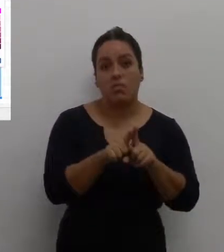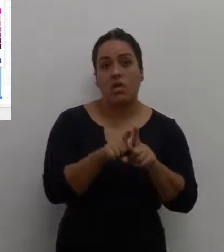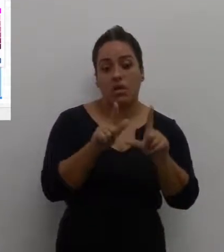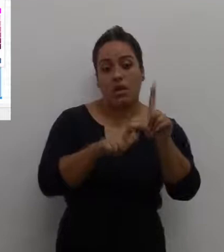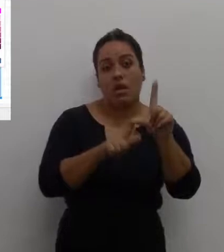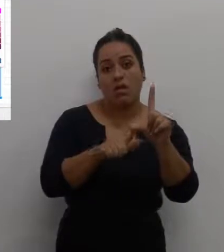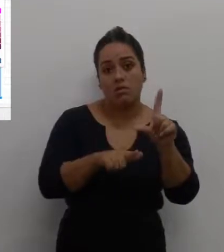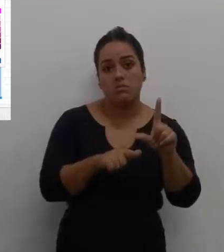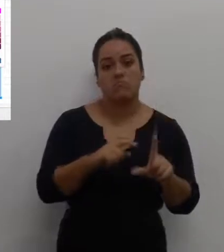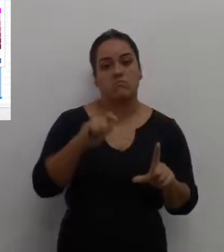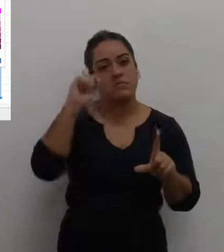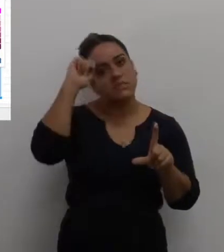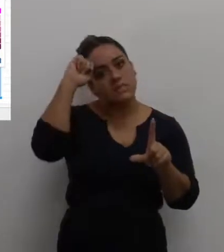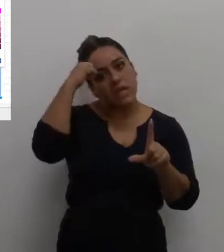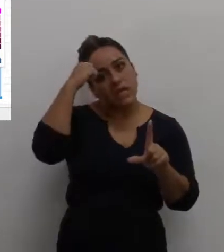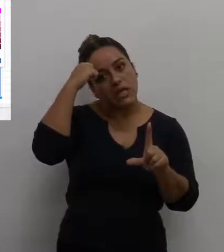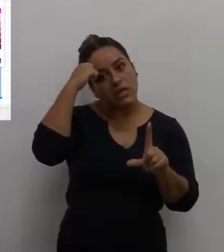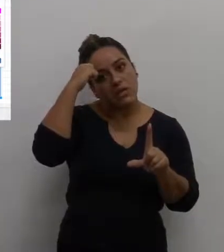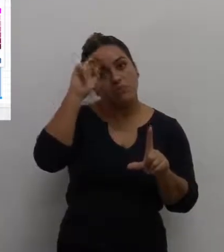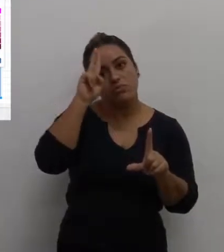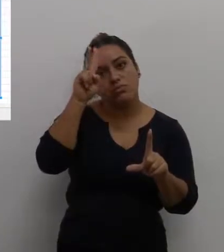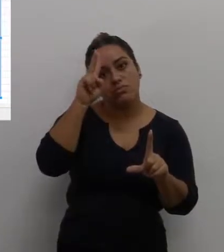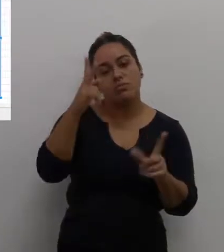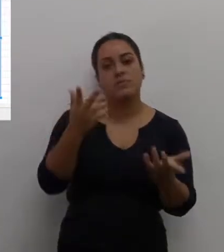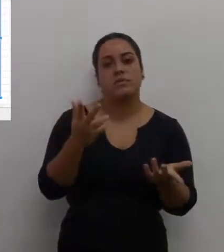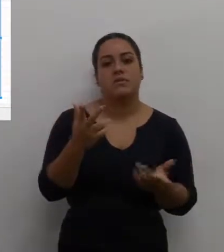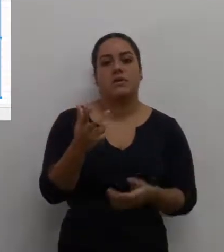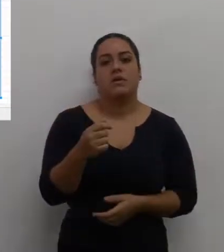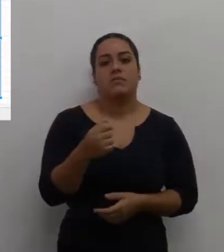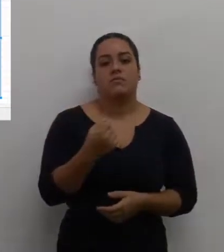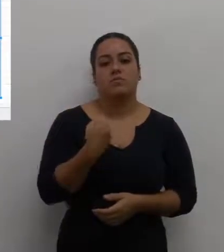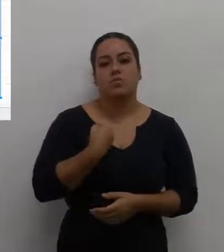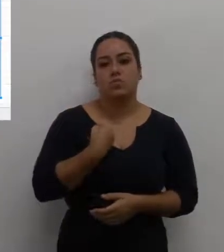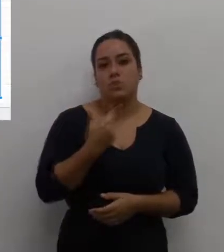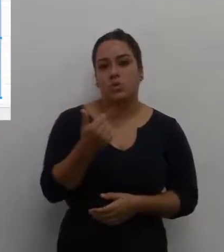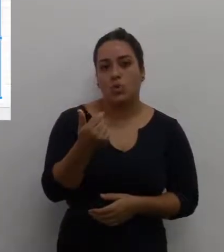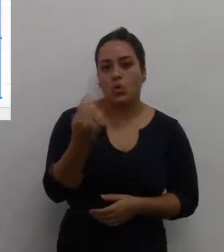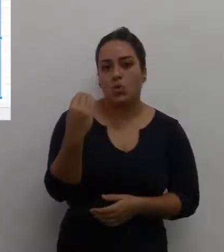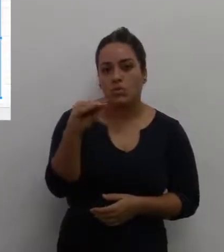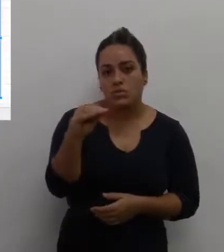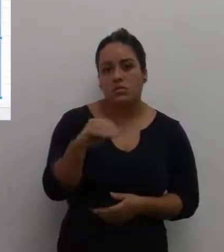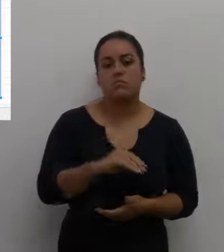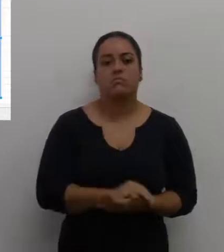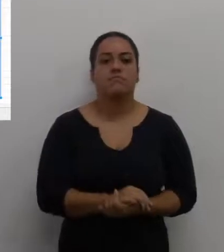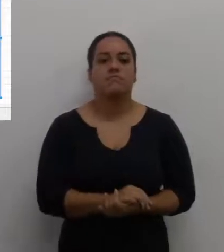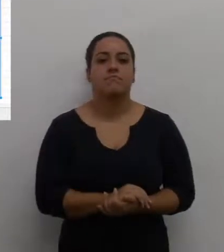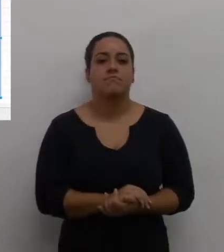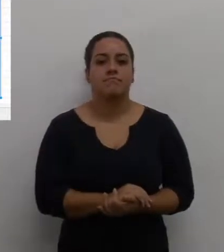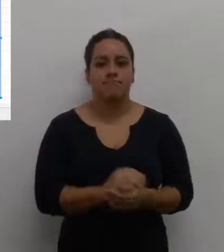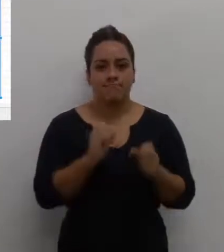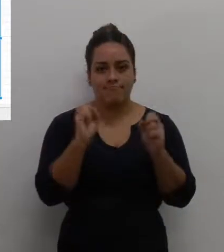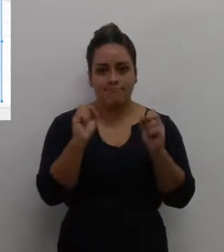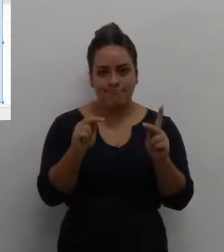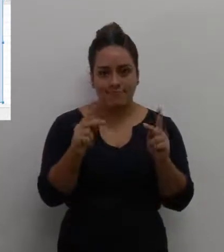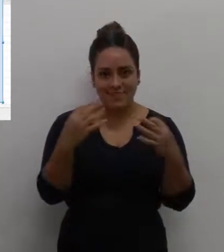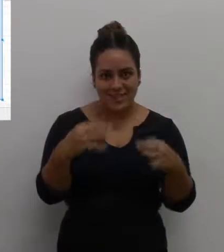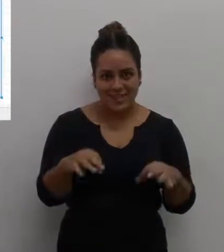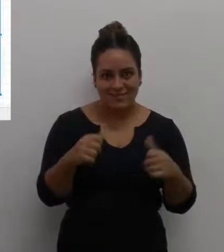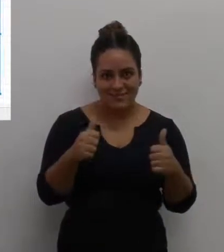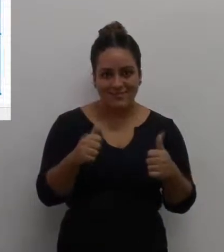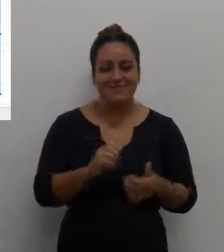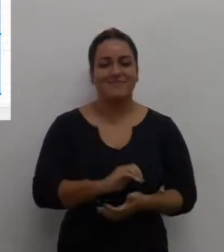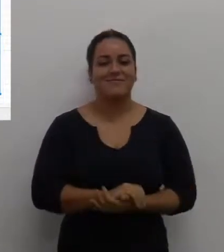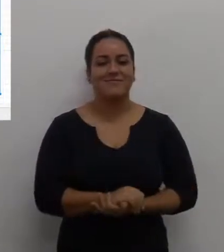tamanho, negrito, enfim. Vou colocar aqui para 12, ficar maior um pouquinho,